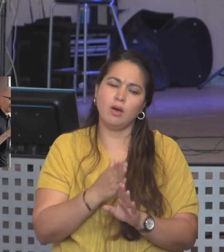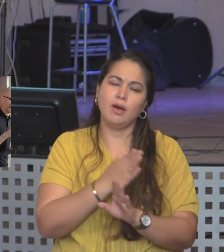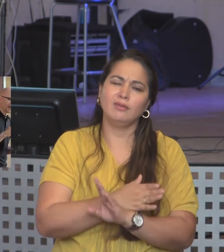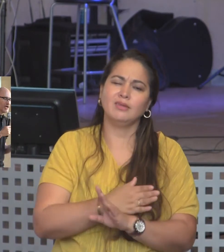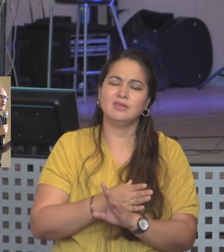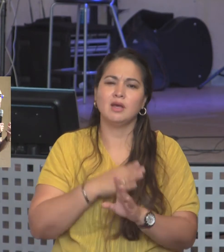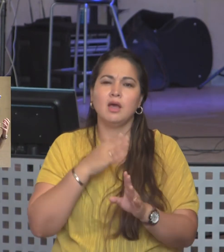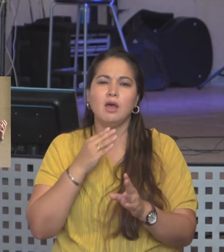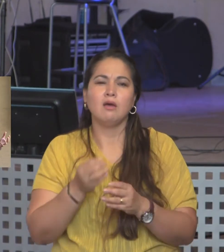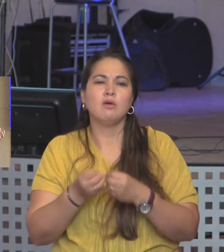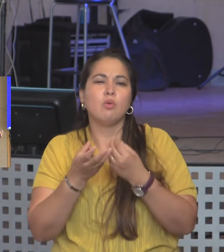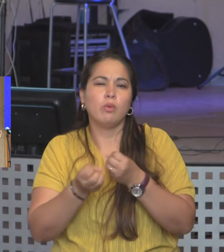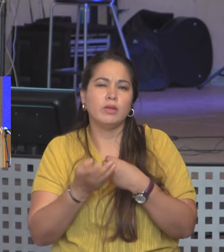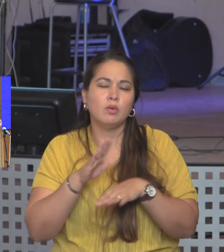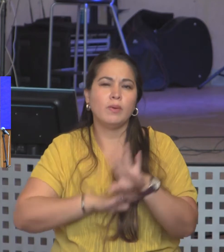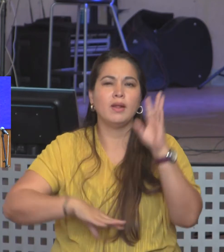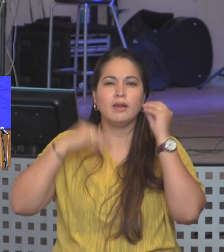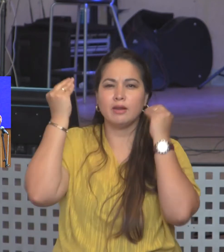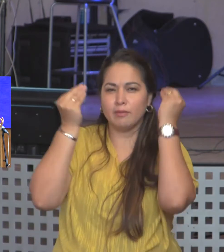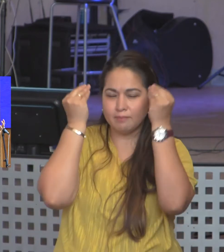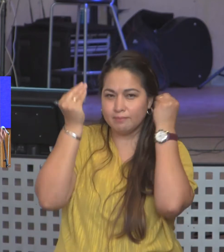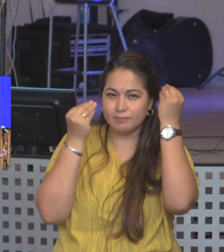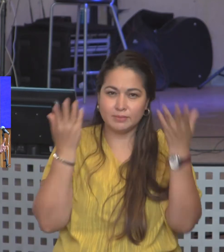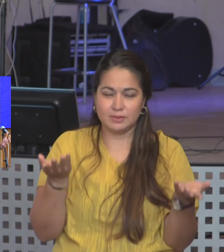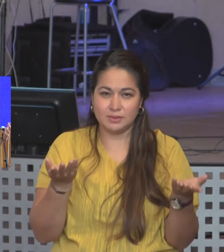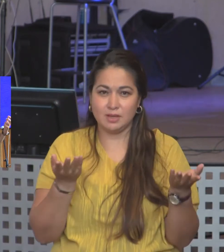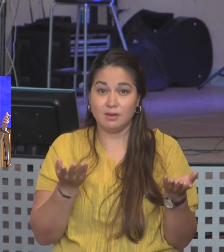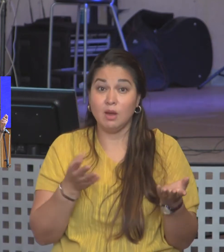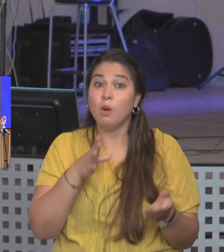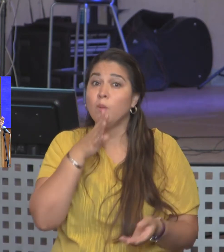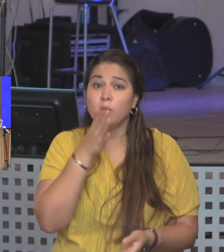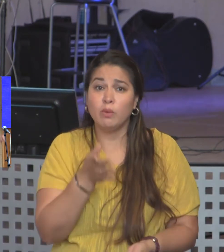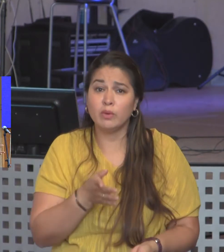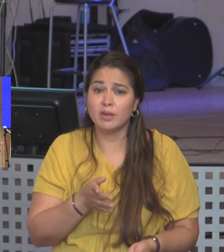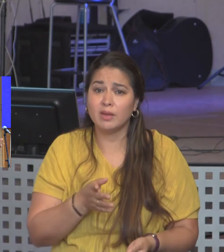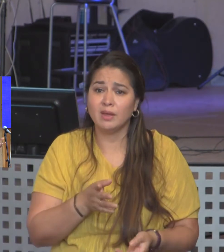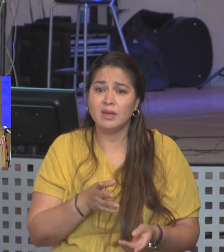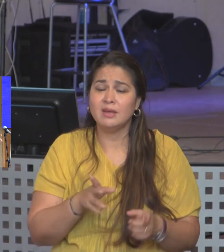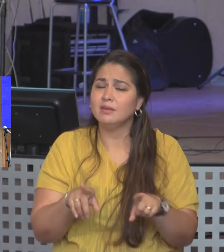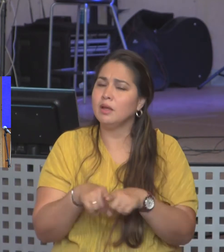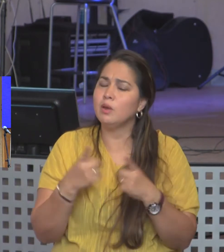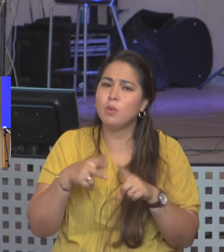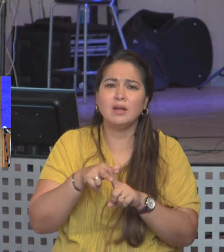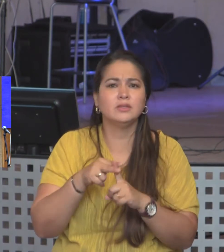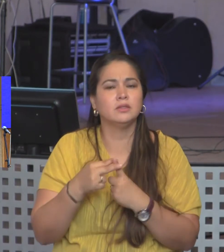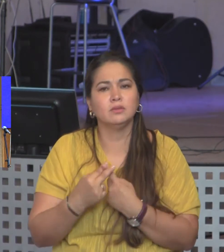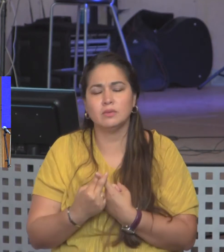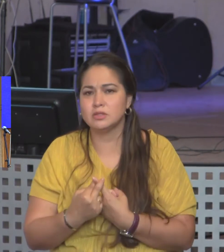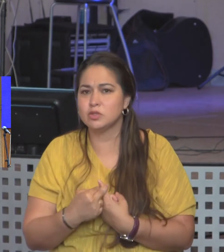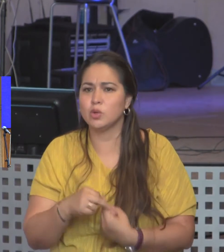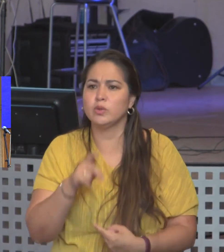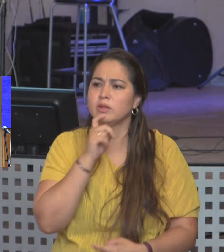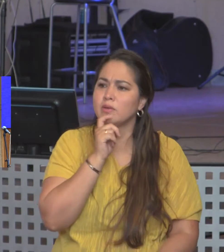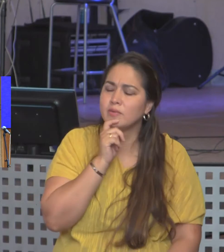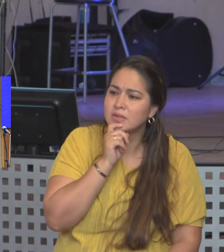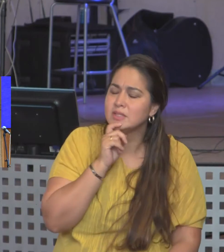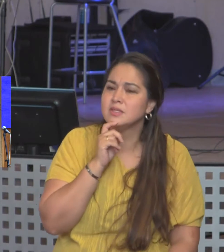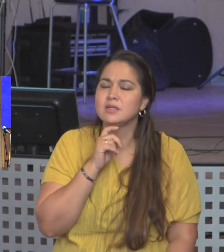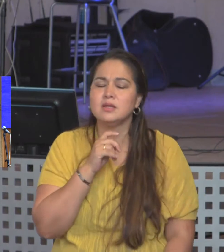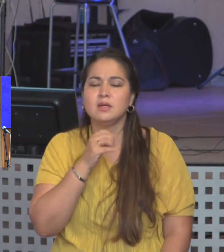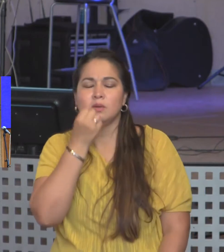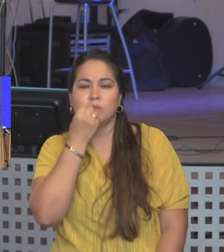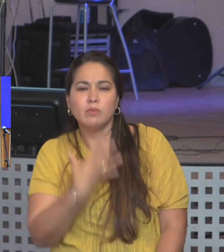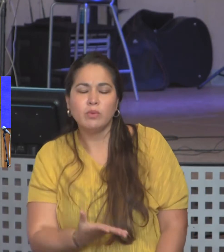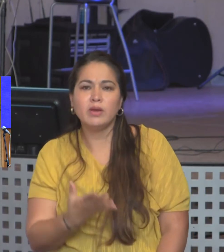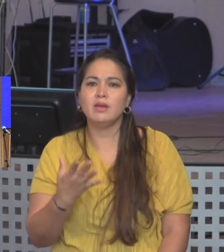podemos dudar, no importa, en medio de la tormenta, en medio del mar, aun hundiéndose como Pedro, los pies